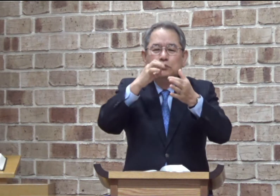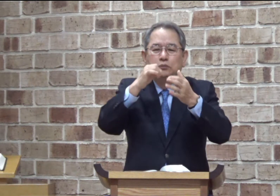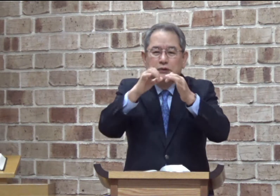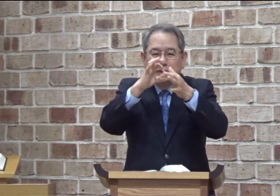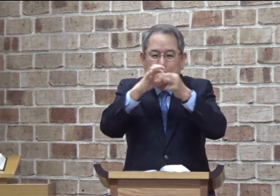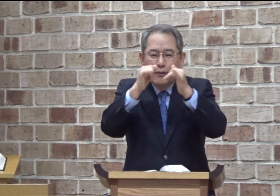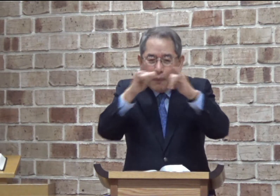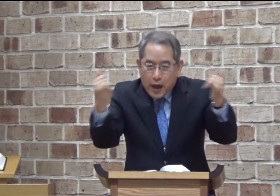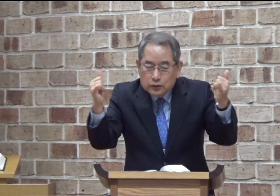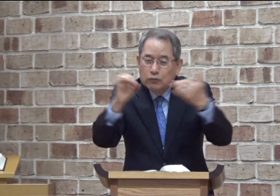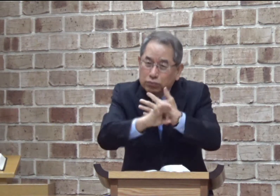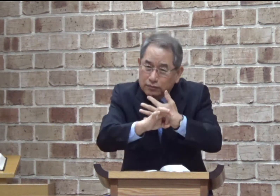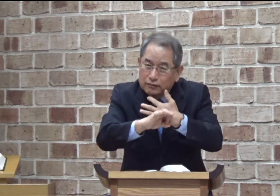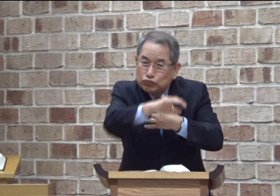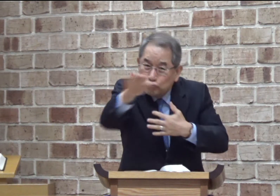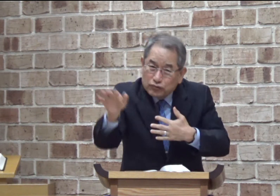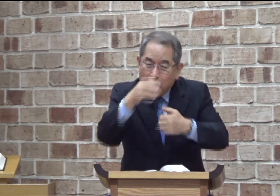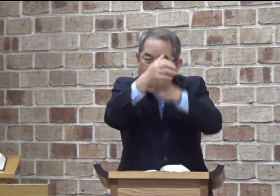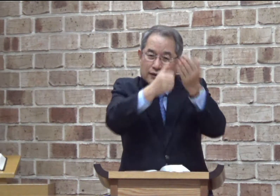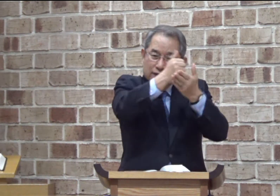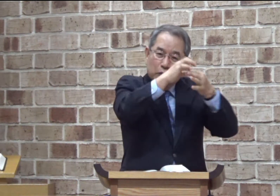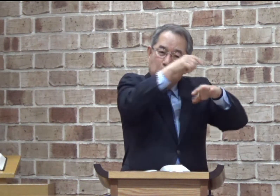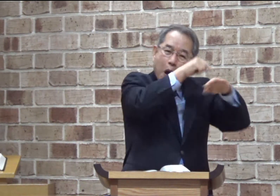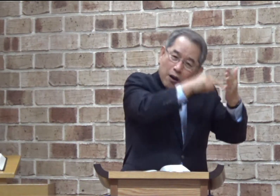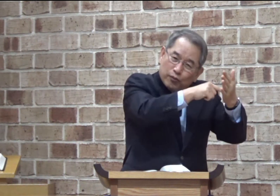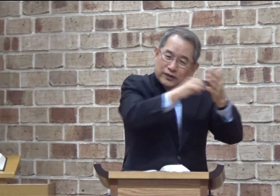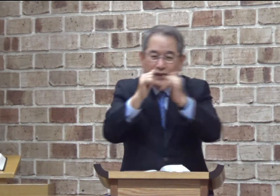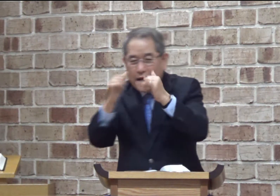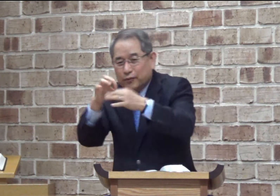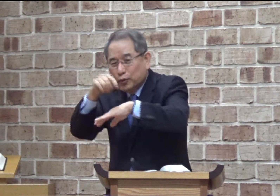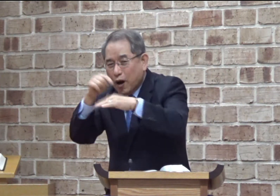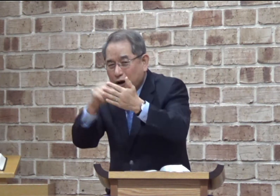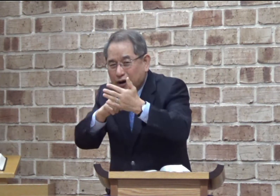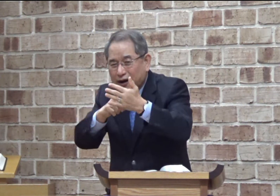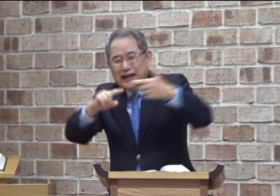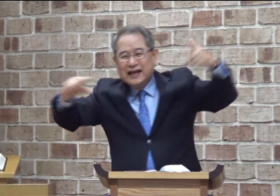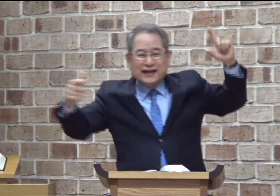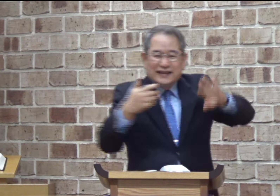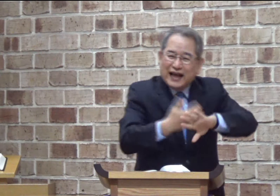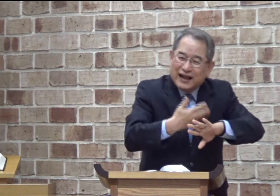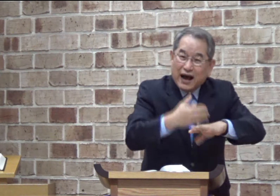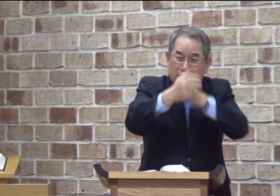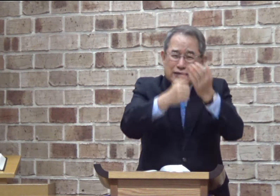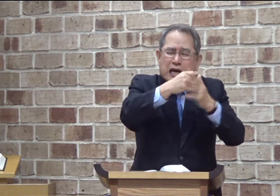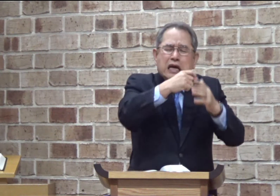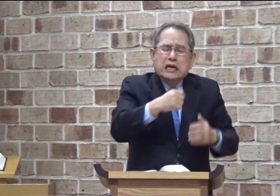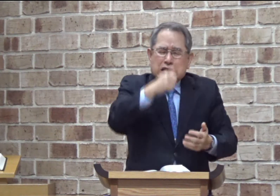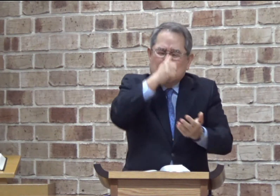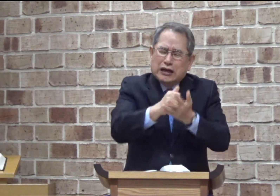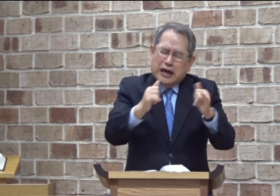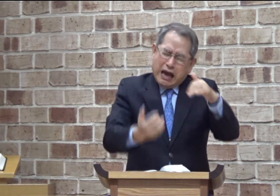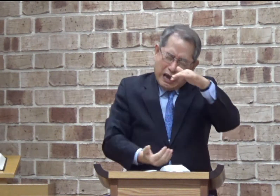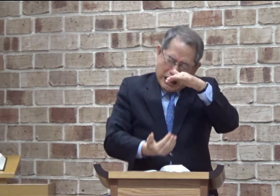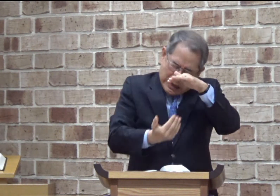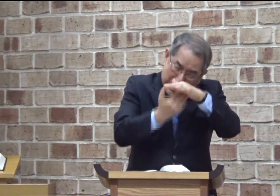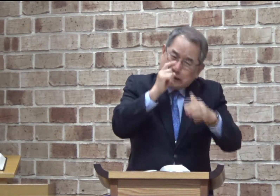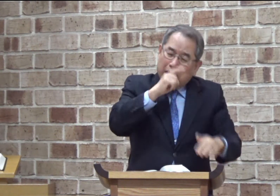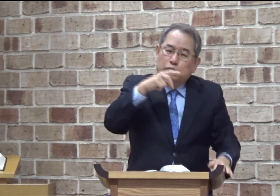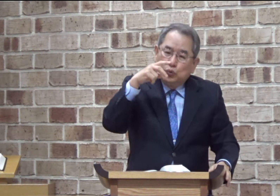하나님은 극악무도한 죄인도 회개하면 돌아오면 기뻐하십니다. 사람들은